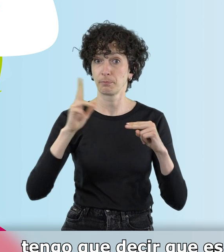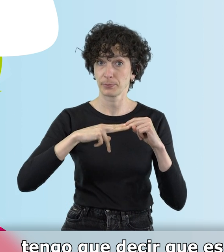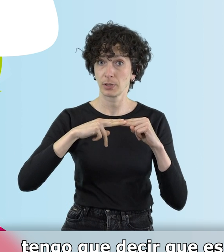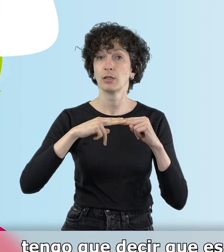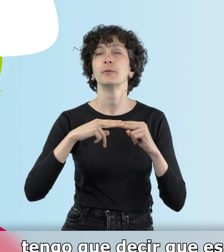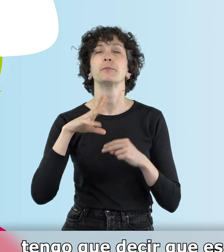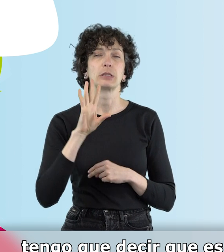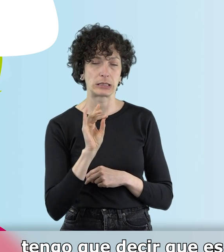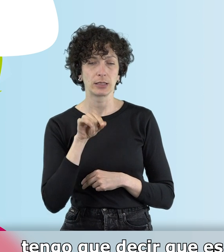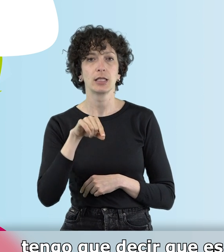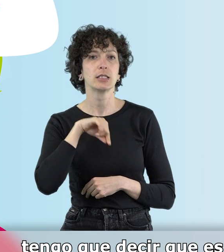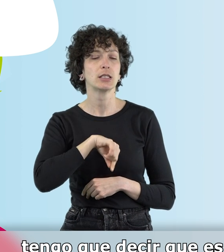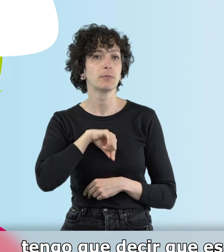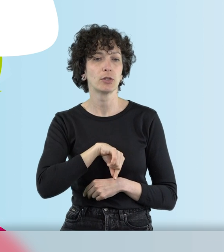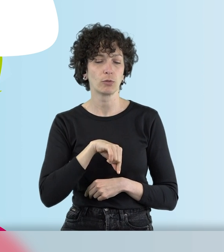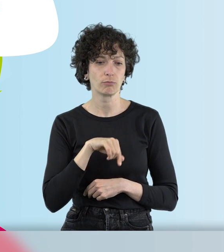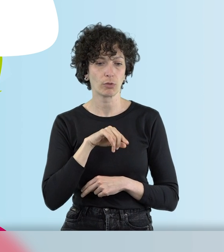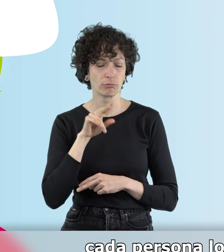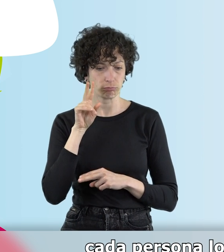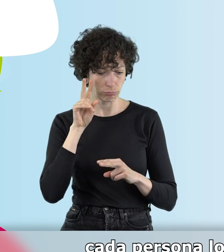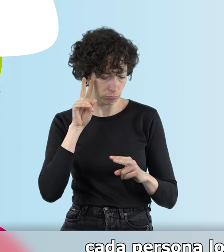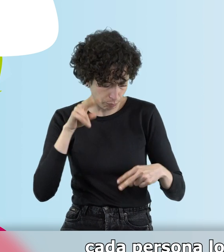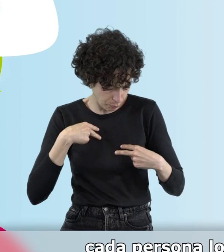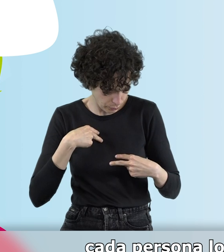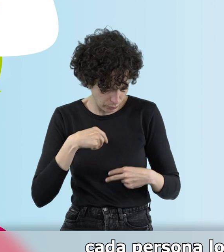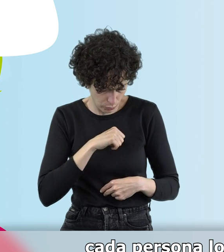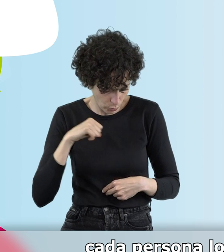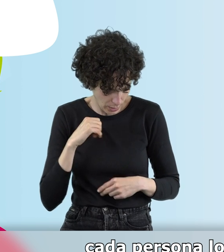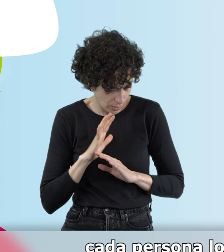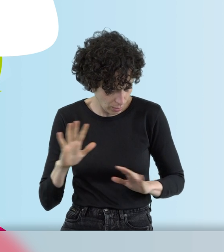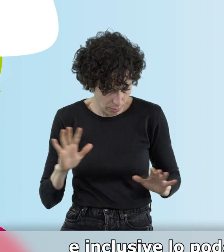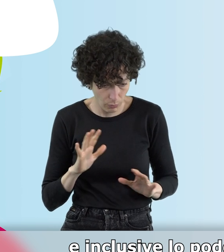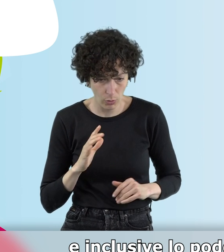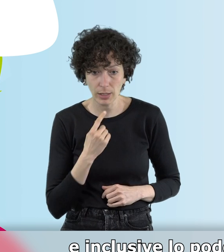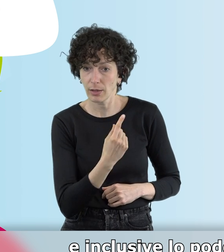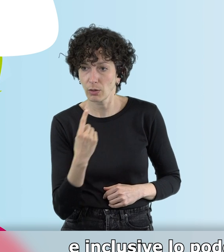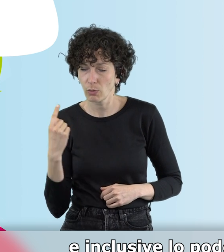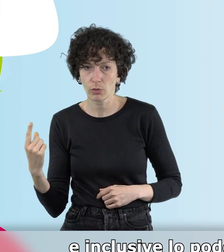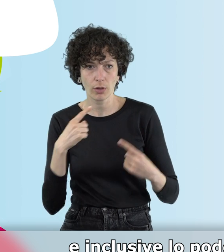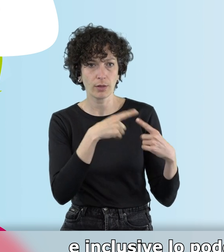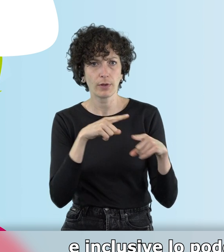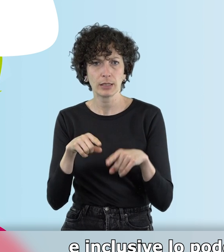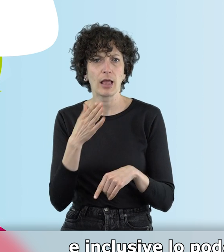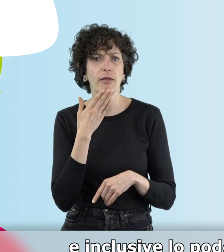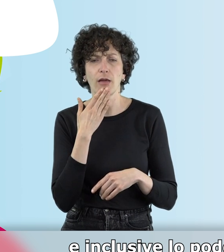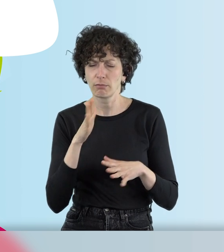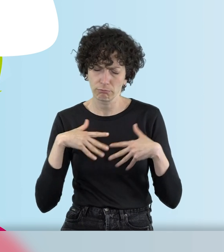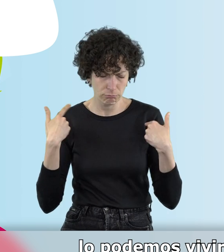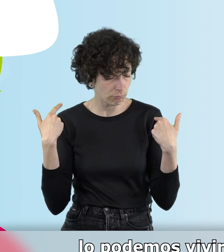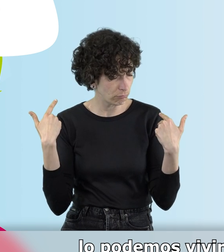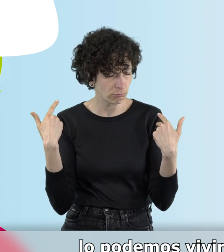que efectivamente es un sentimiento muy subjetivo. Cada persona lo vivimos de una manera, inclusive lo podemos vivir a cualquier